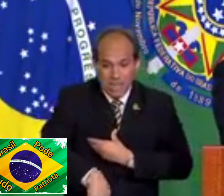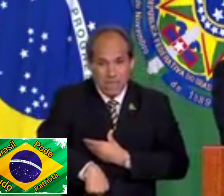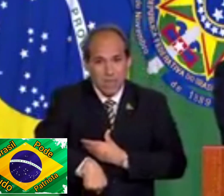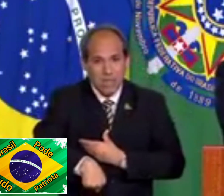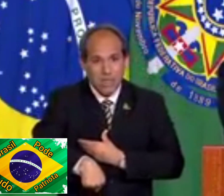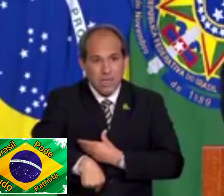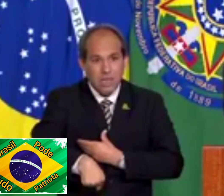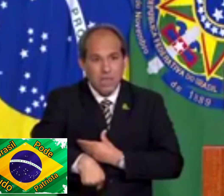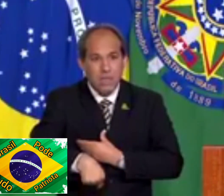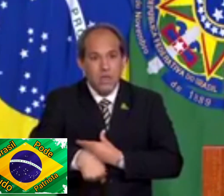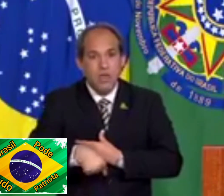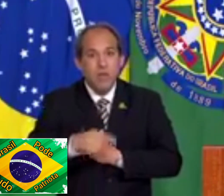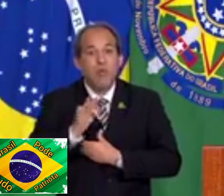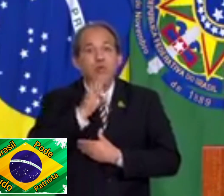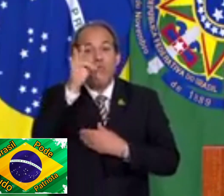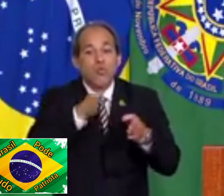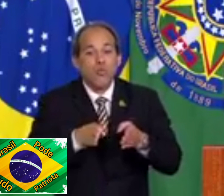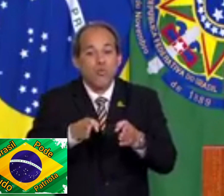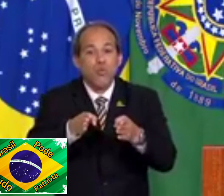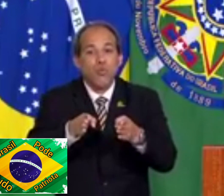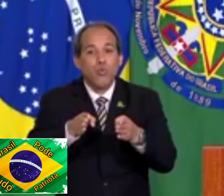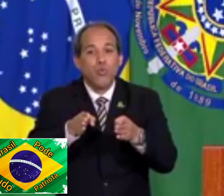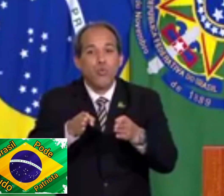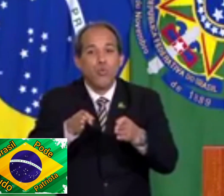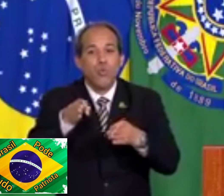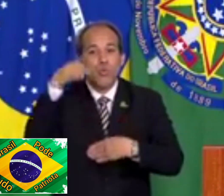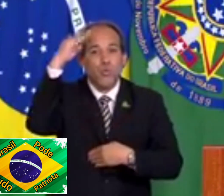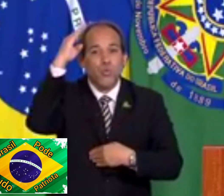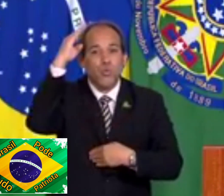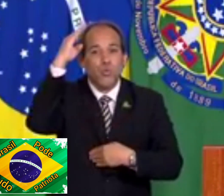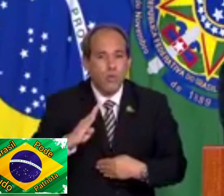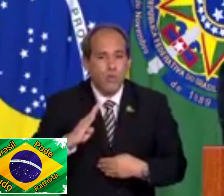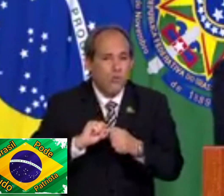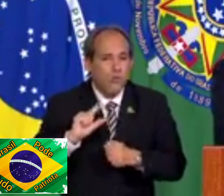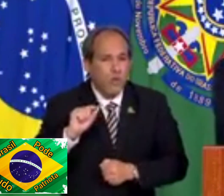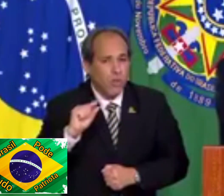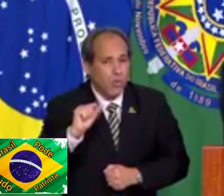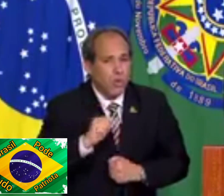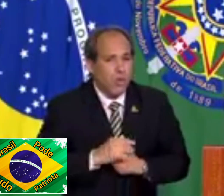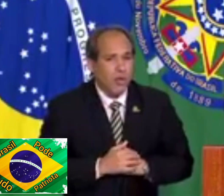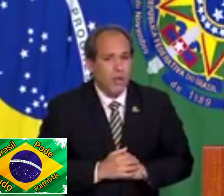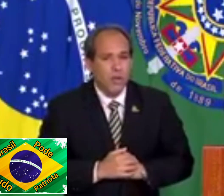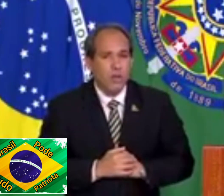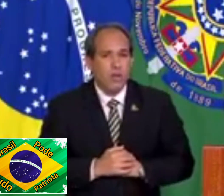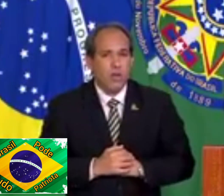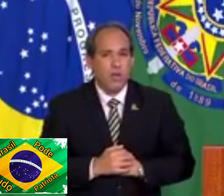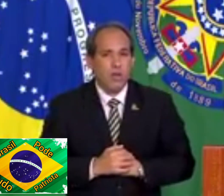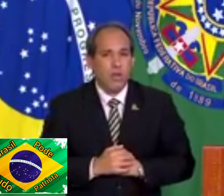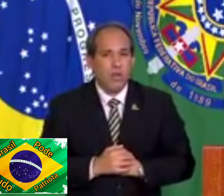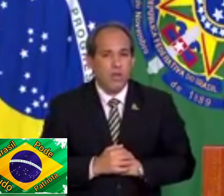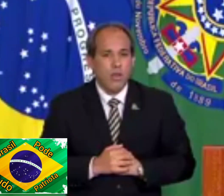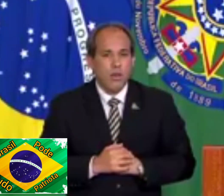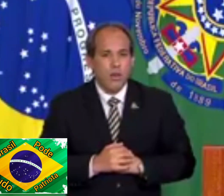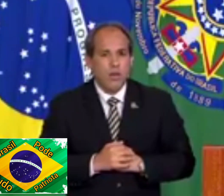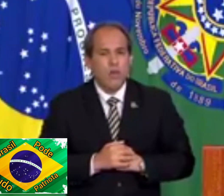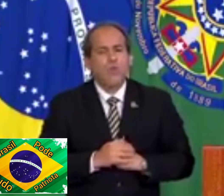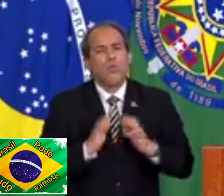dessa pátria, faz com que, além dos deveres